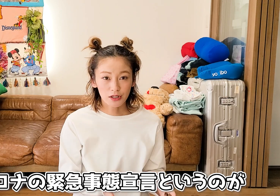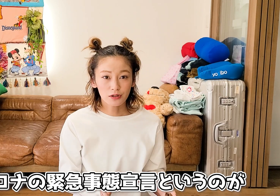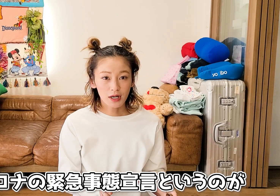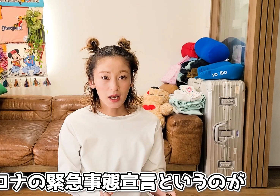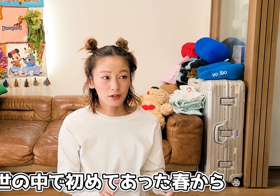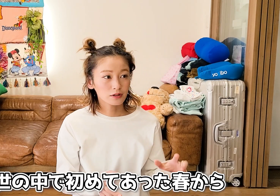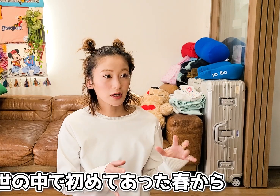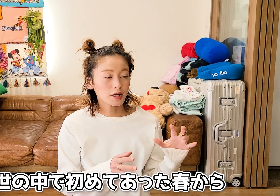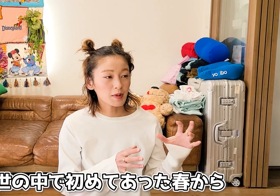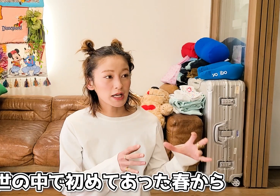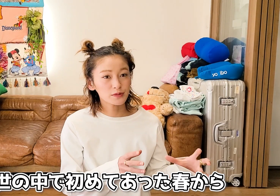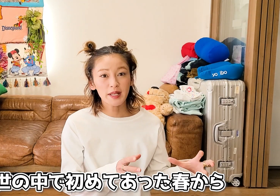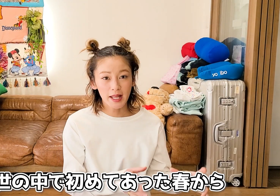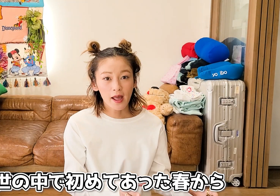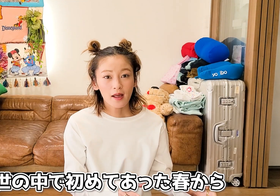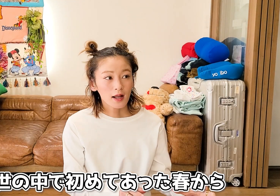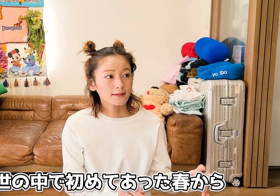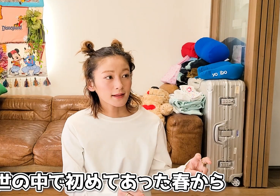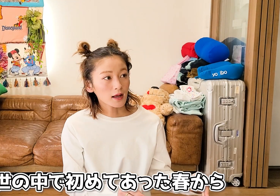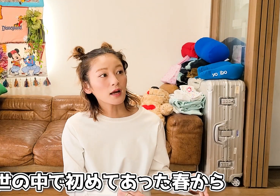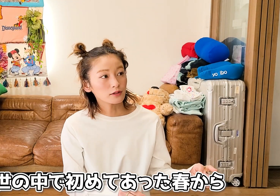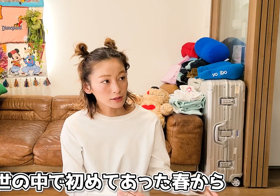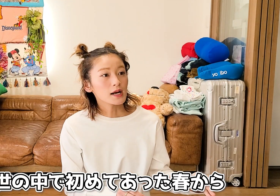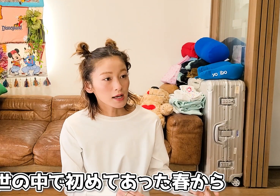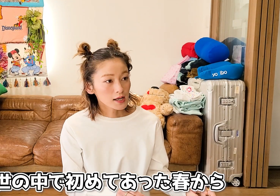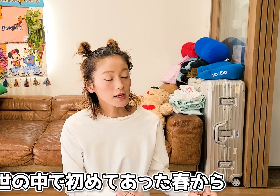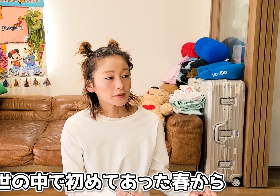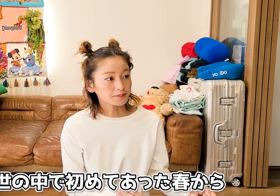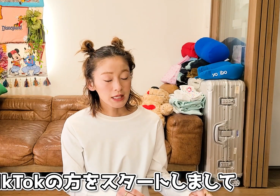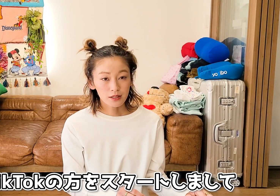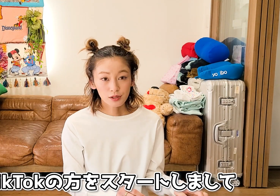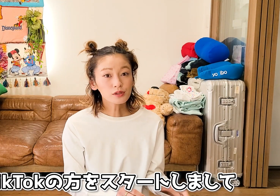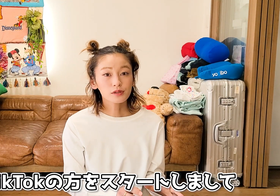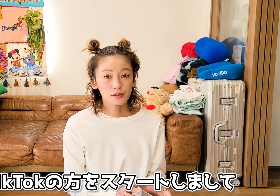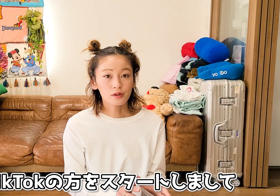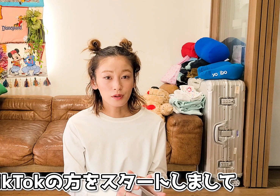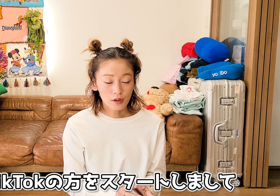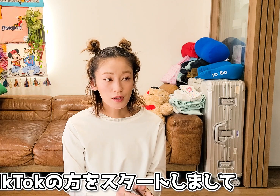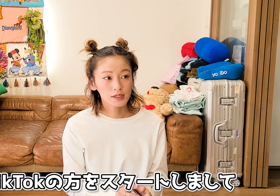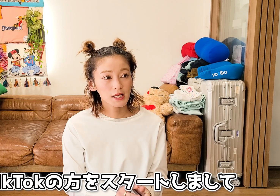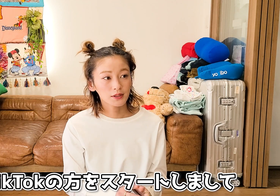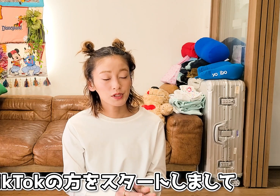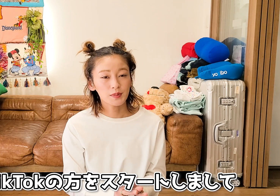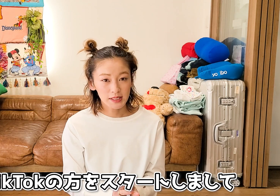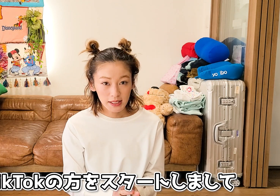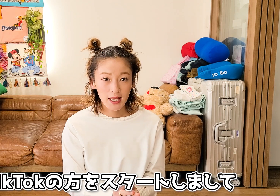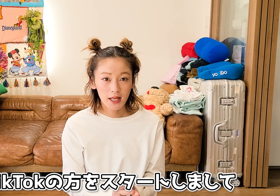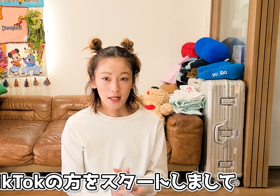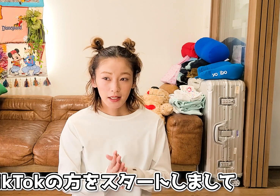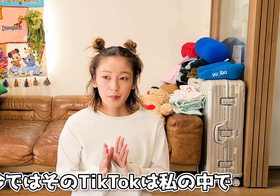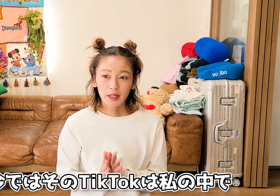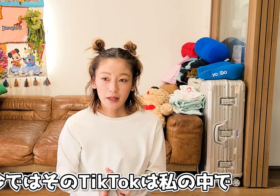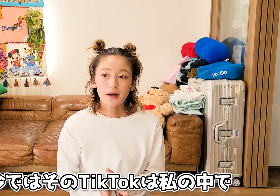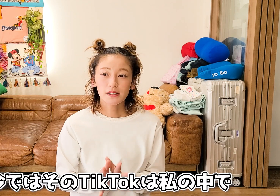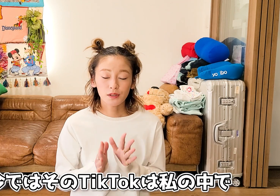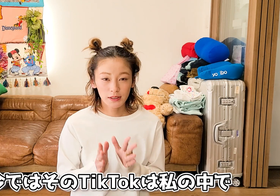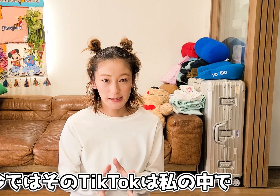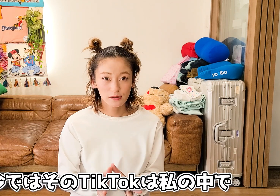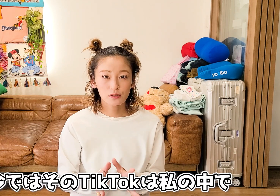っていうのが世の中でまあ初めてあった春から TikTok の方をスタートしまして、今ではその TikTok